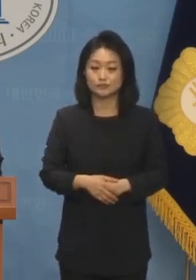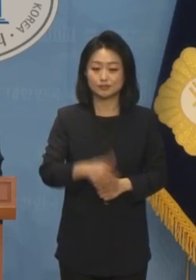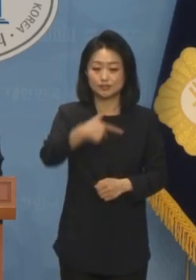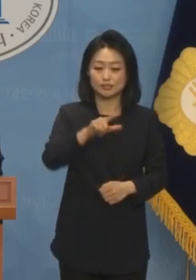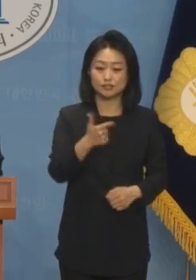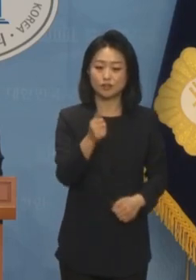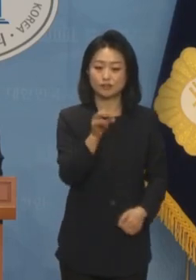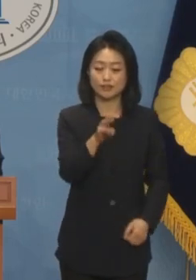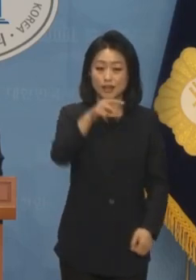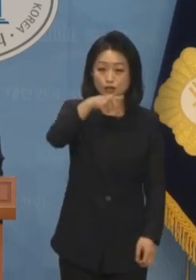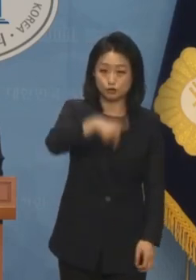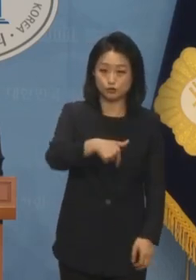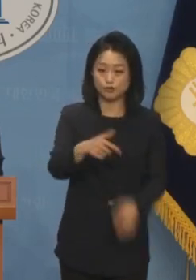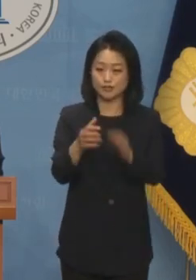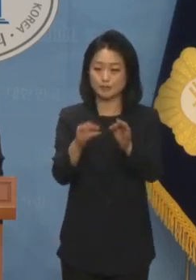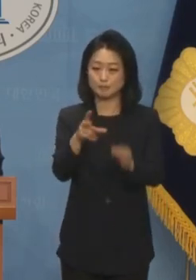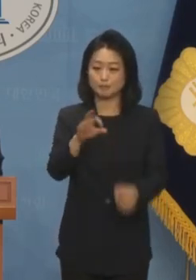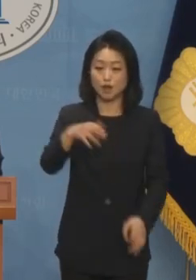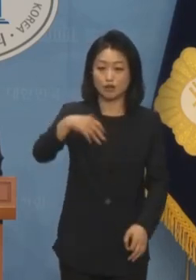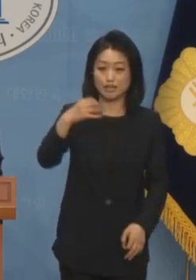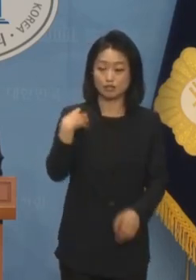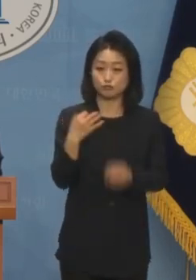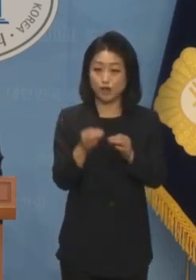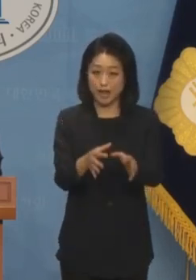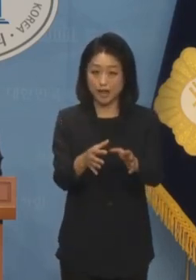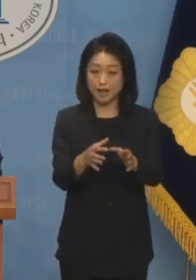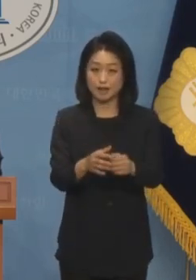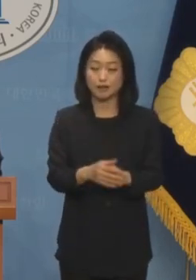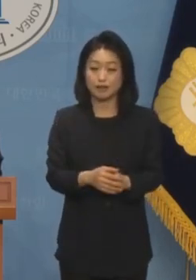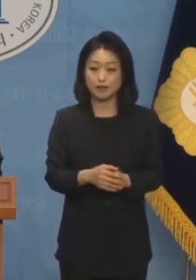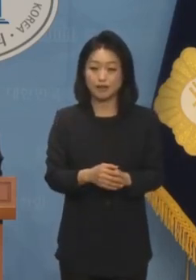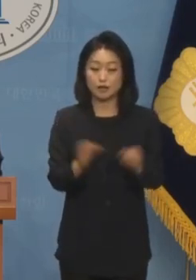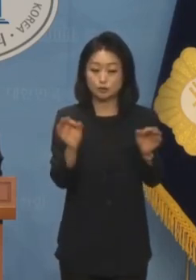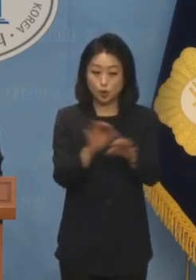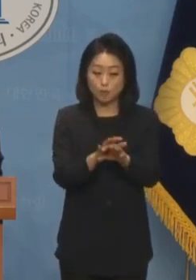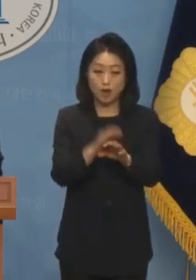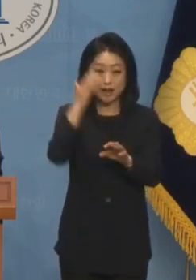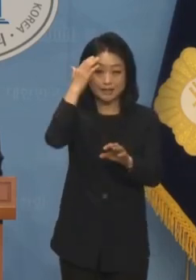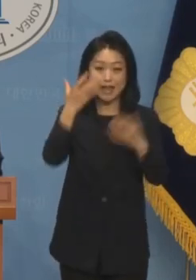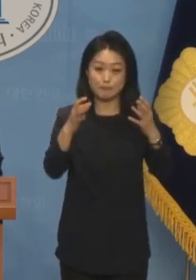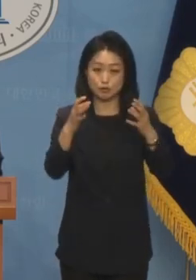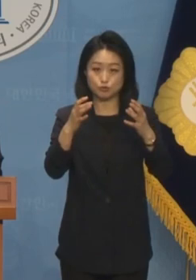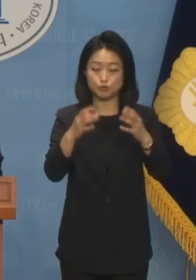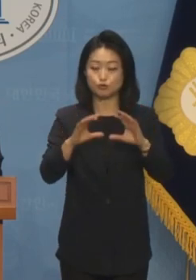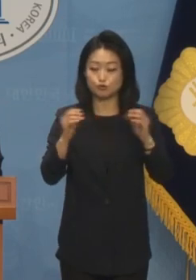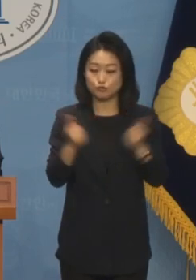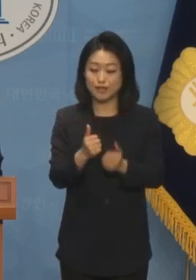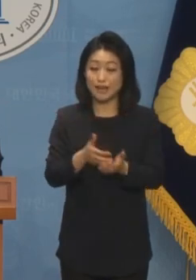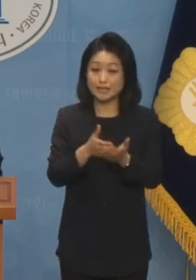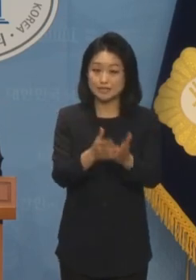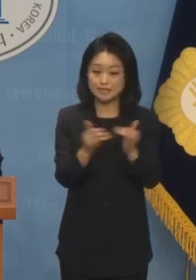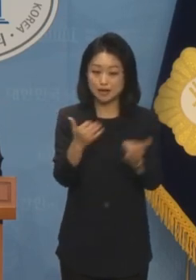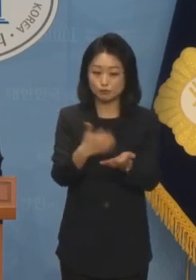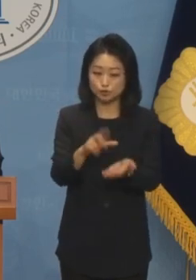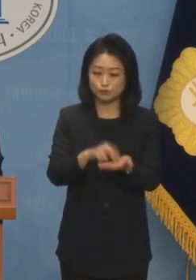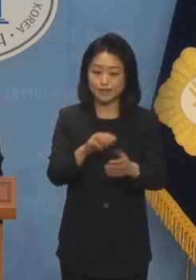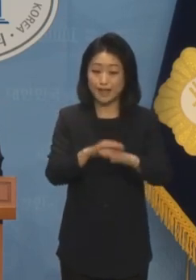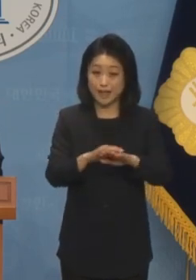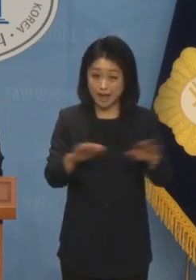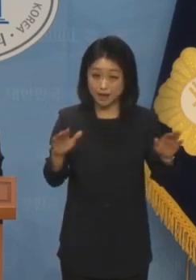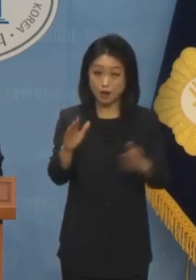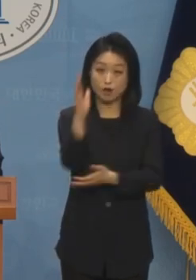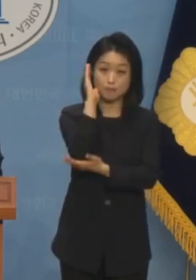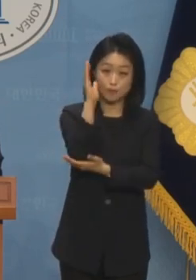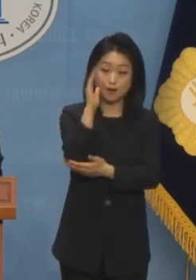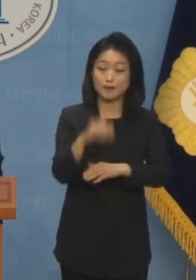전해숙, 김병기 의원실 주최로 소멸위기의 대한민국 국회가 제안하는 인구문제 해법 포럼이